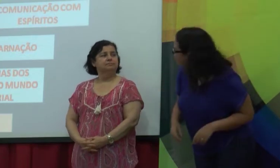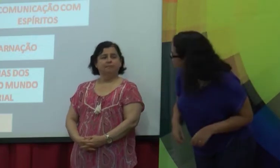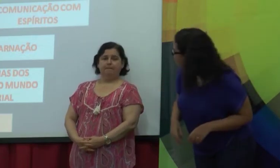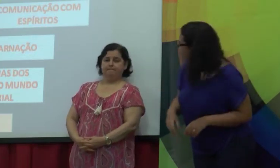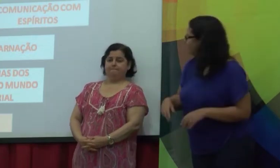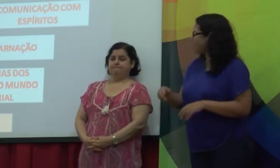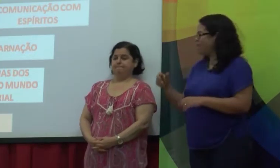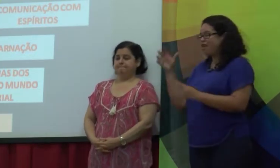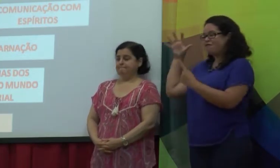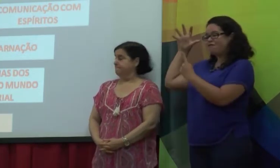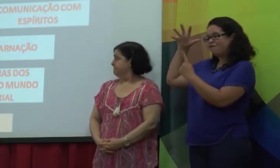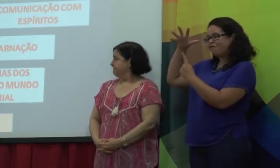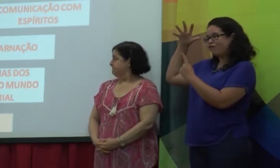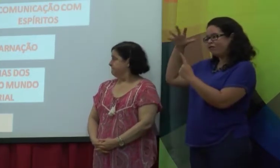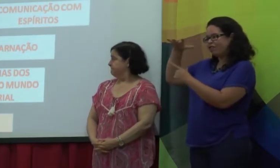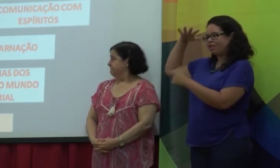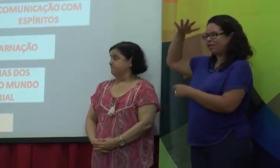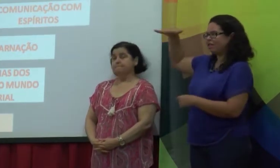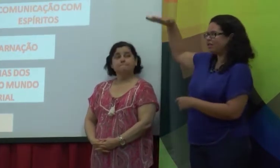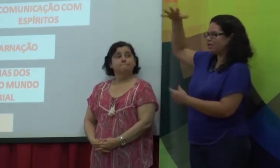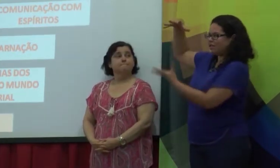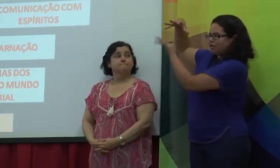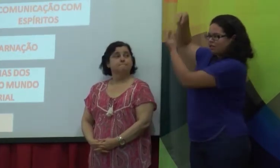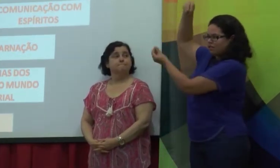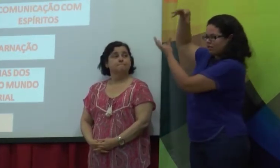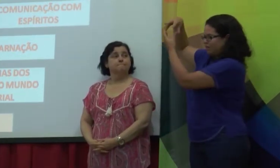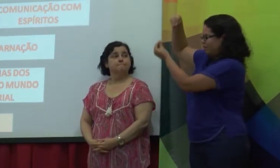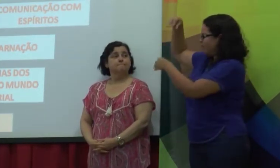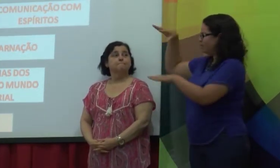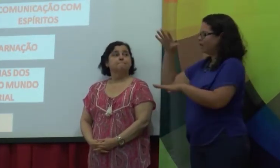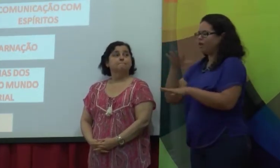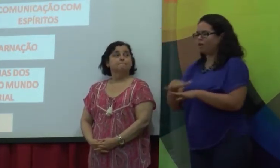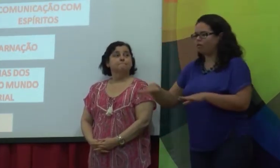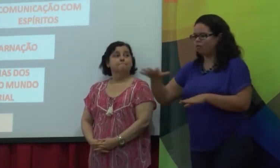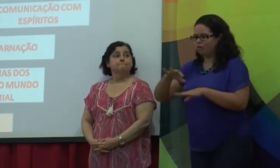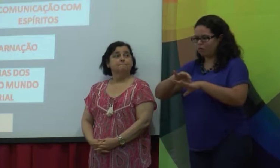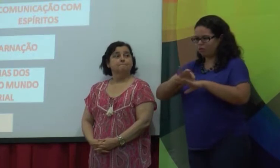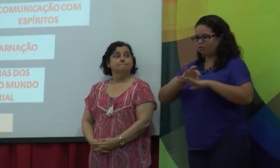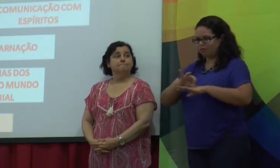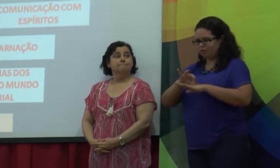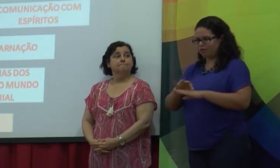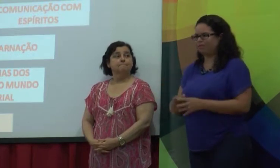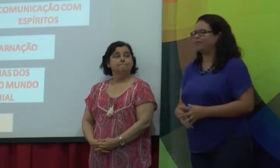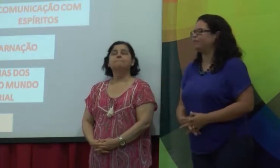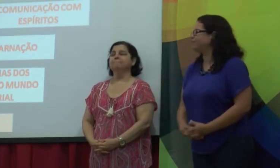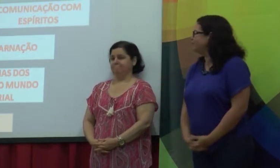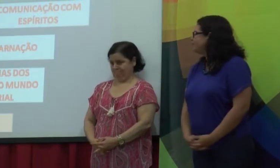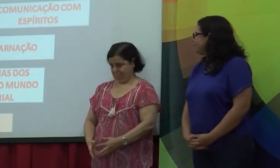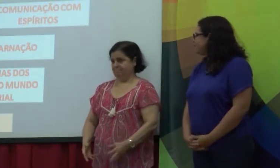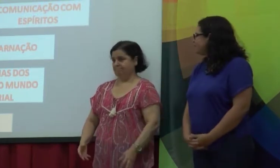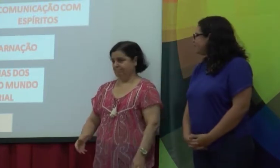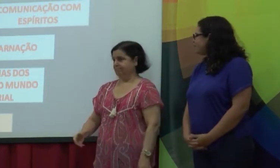reencarnação e as influências dos espíritos do mundo real.